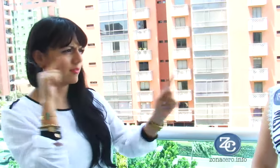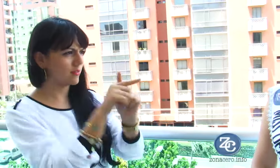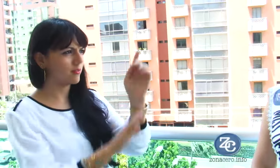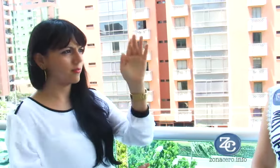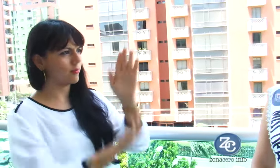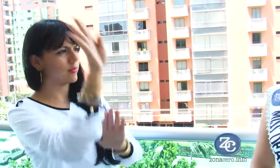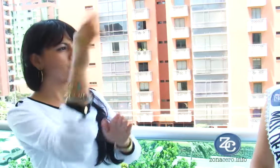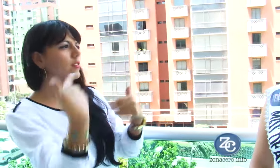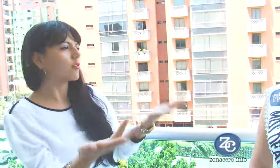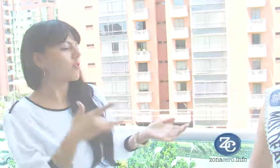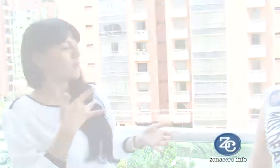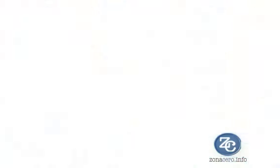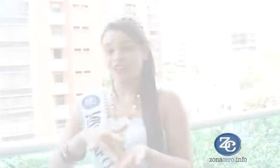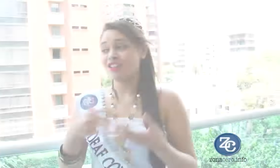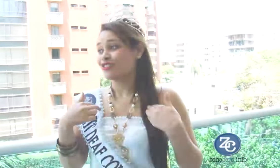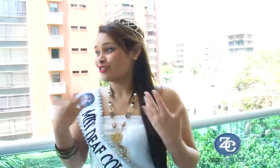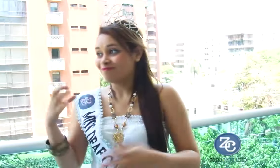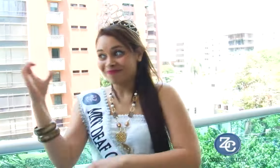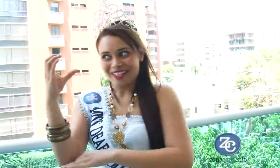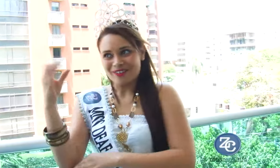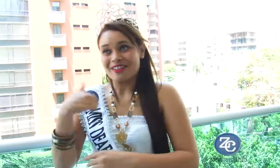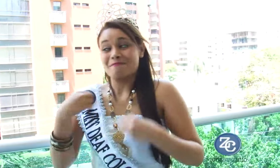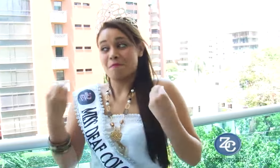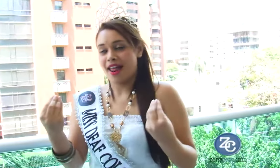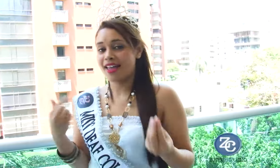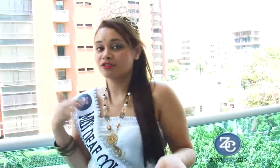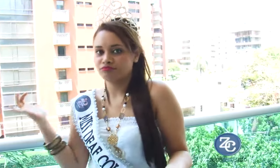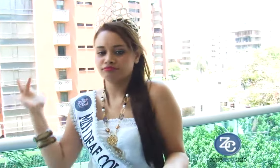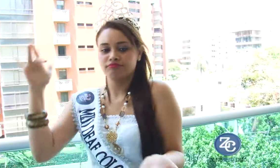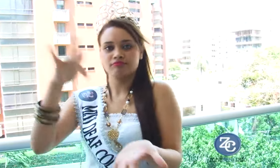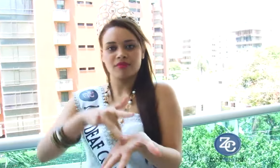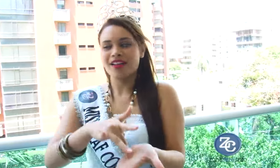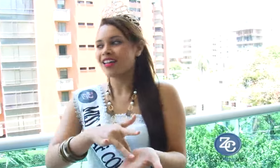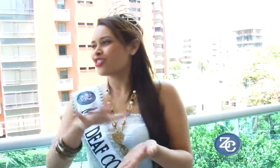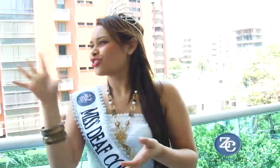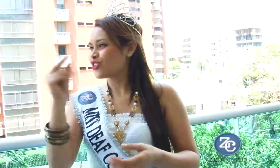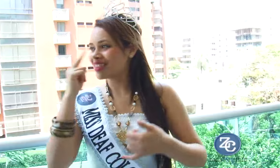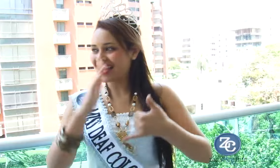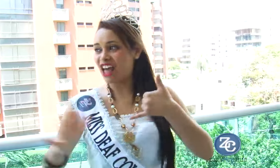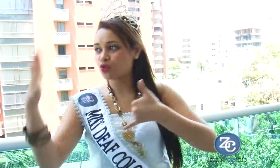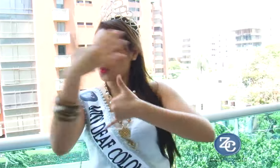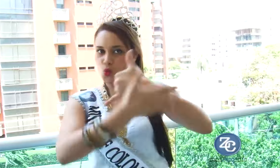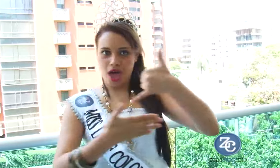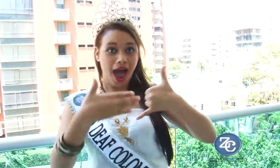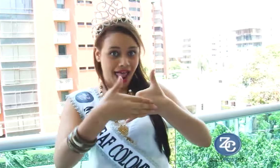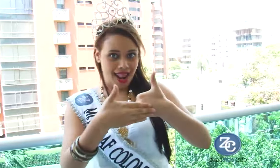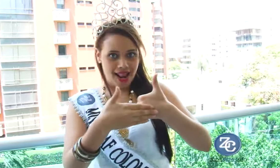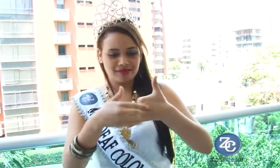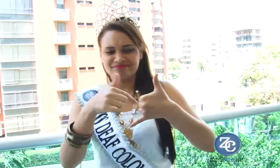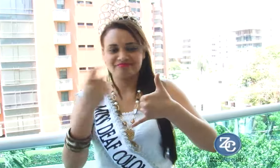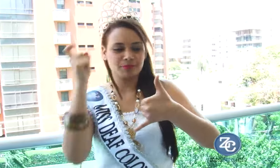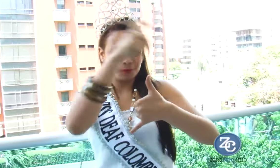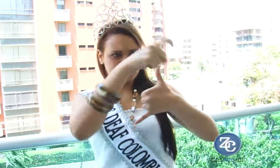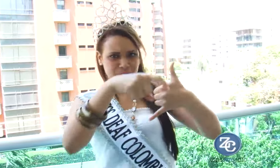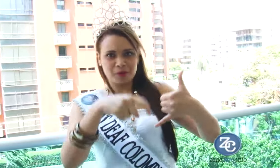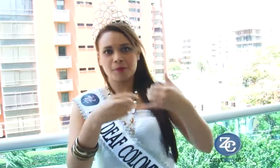Cuéntanos cómo te sientes. Claro que sí, yo quiero aprovechar esta oportunidad para a nivel nacional, aquí en Colombia por